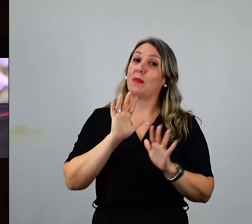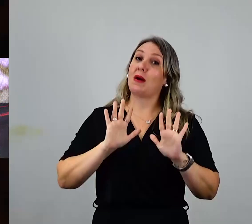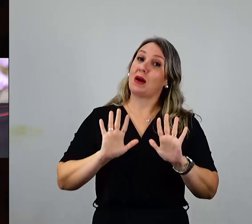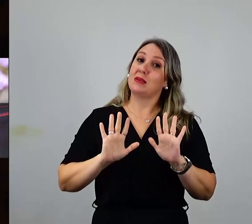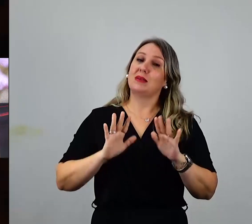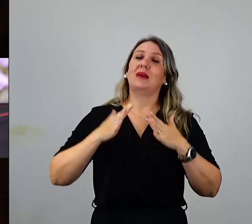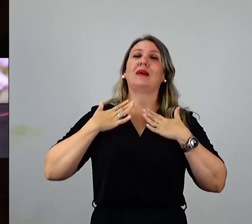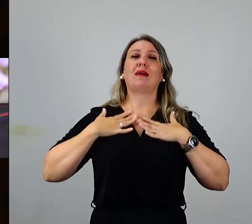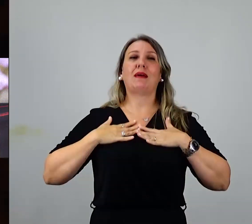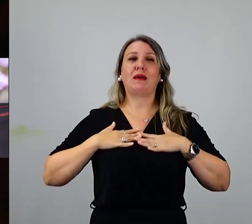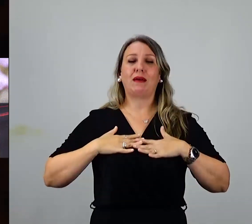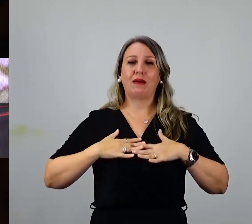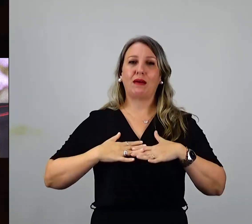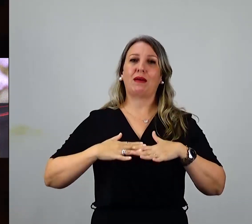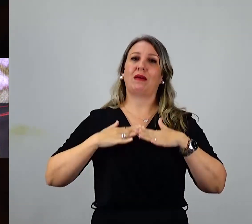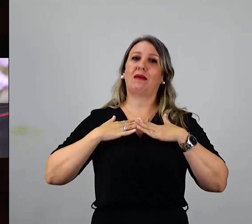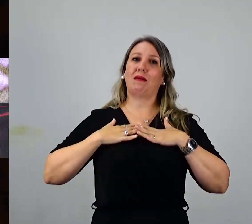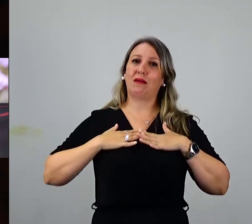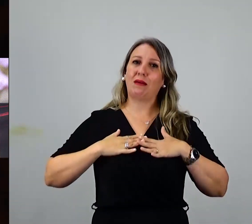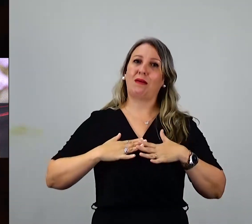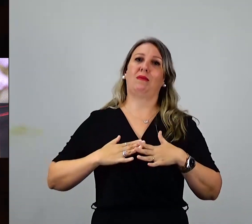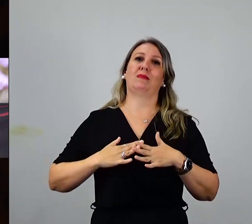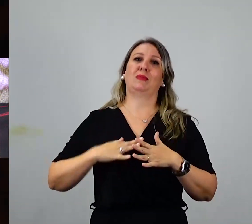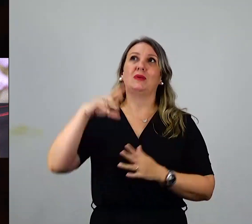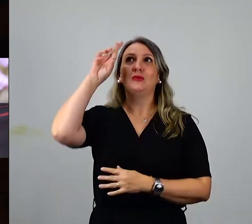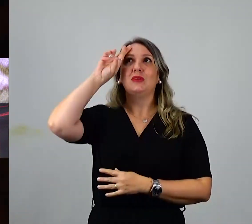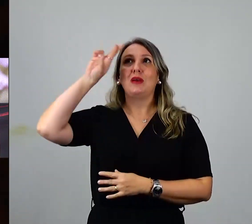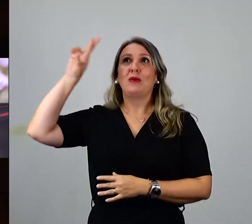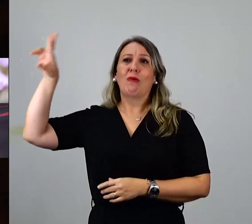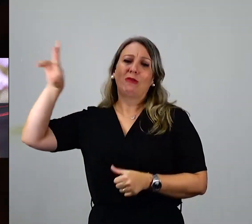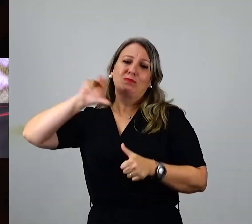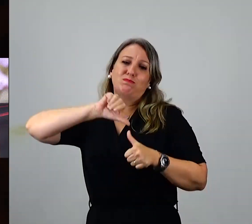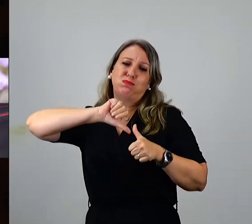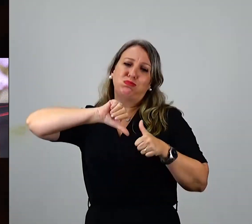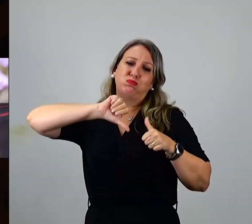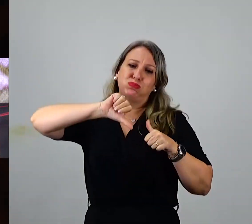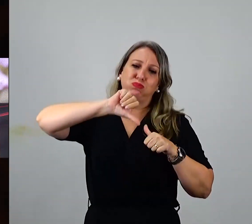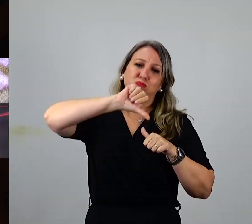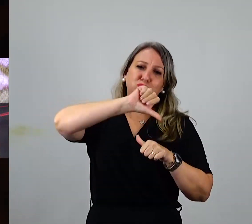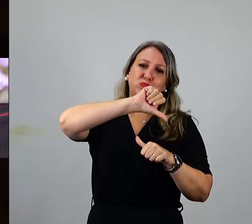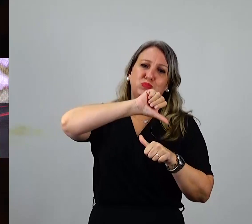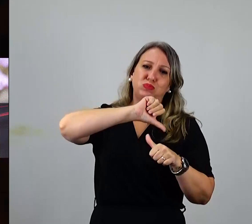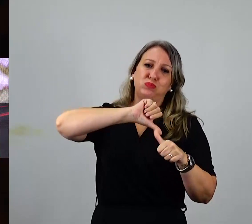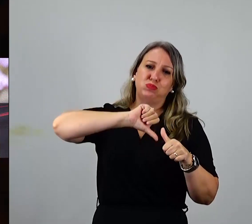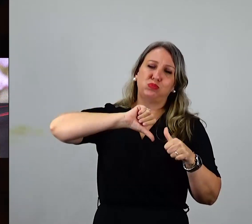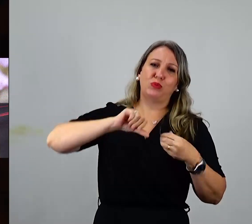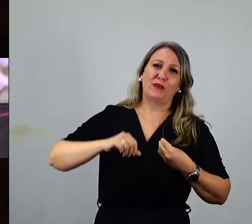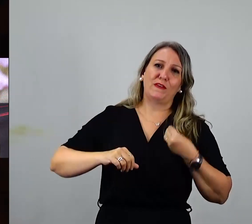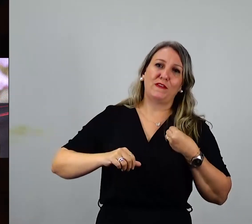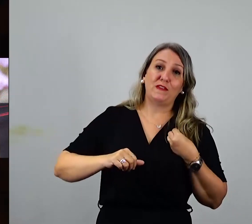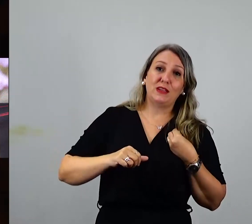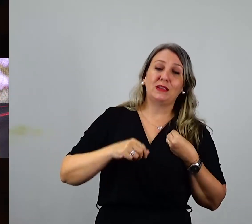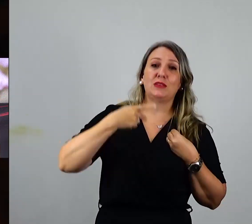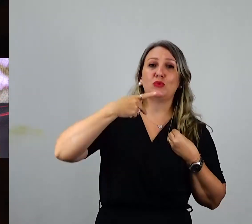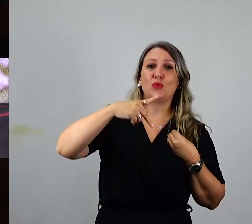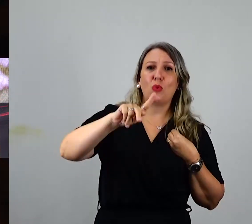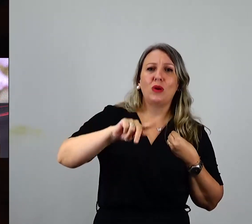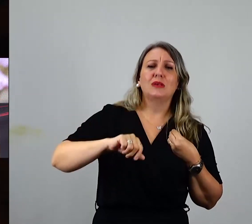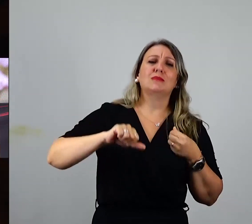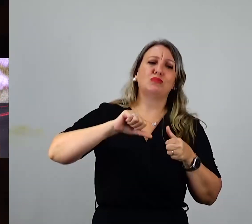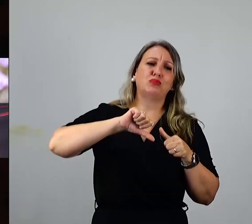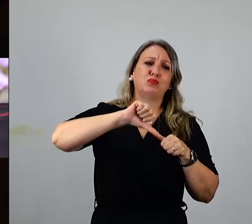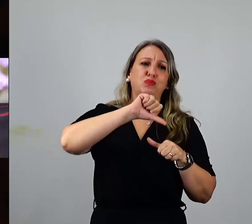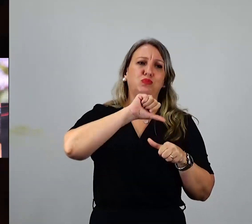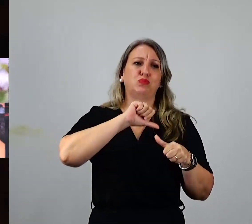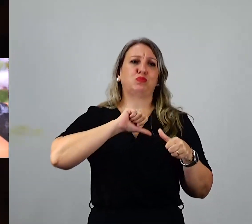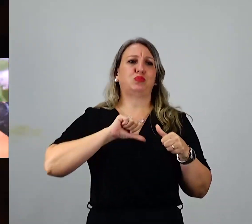chegar. E quando isso acontecer, a sua verdadeira imagem vai se mostrar.